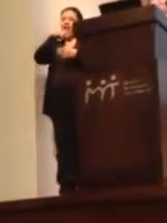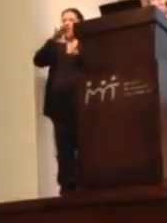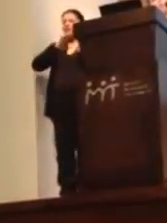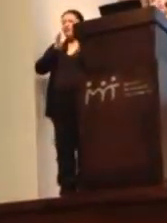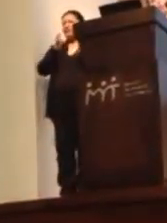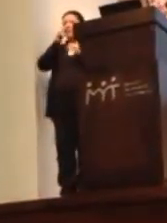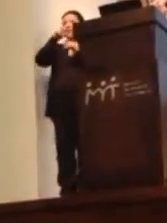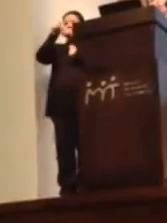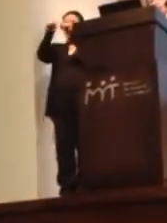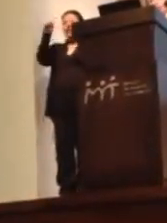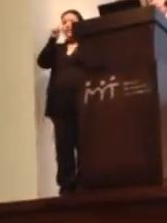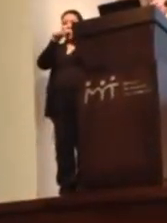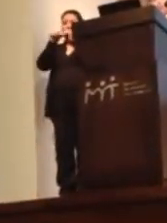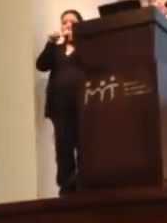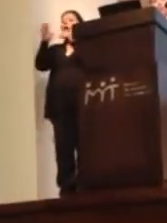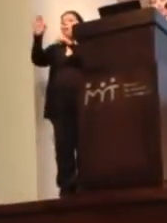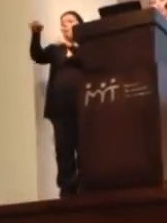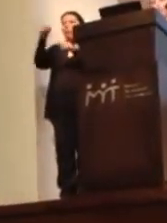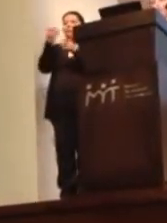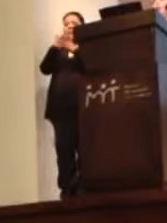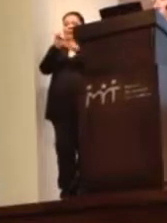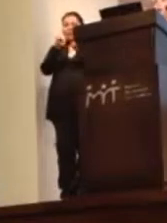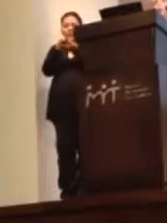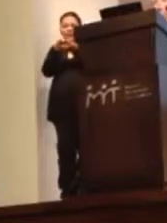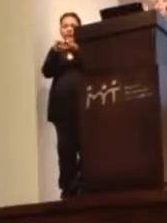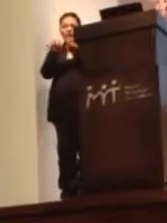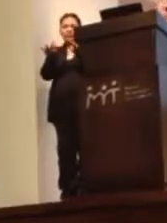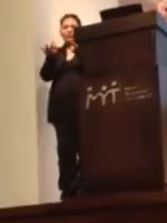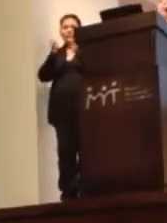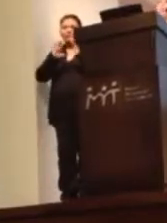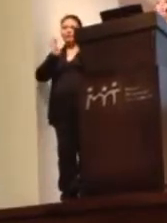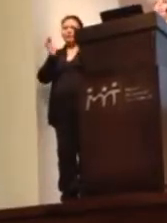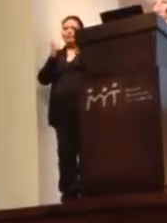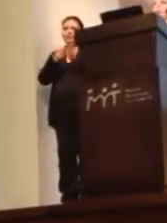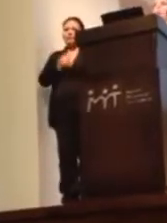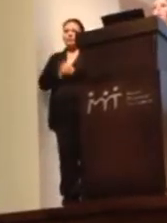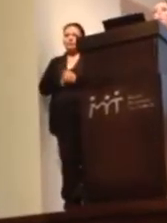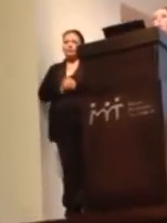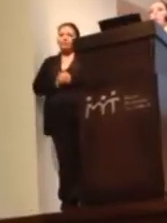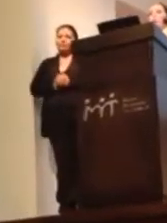ahora hasta en los salones de juego, fiestas, hay videojuegos.